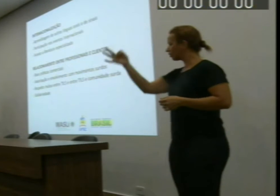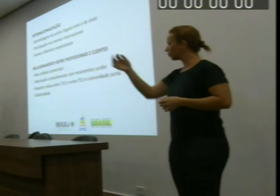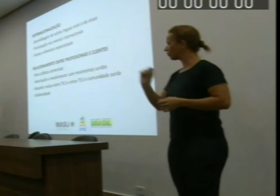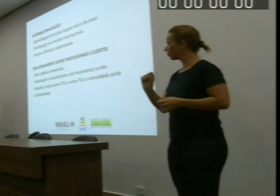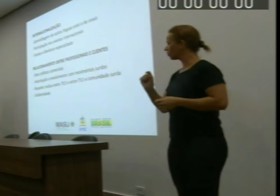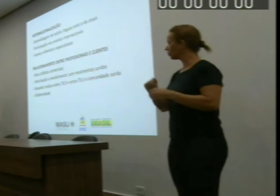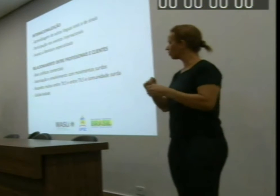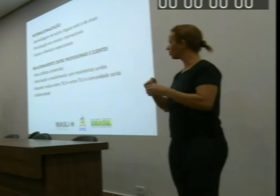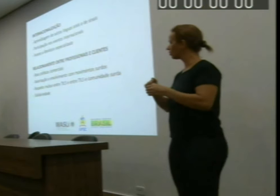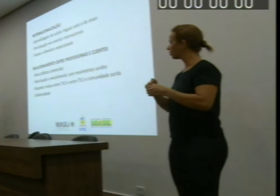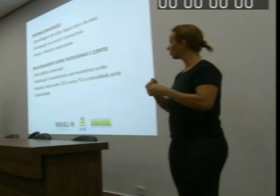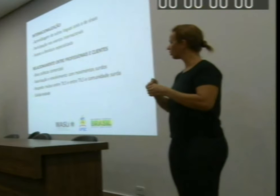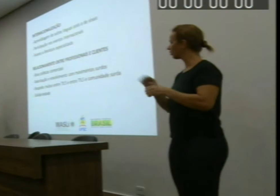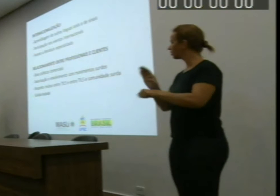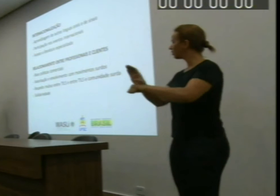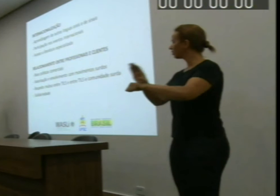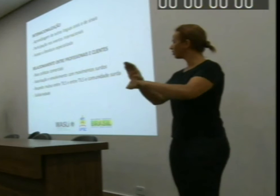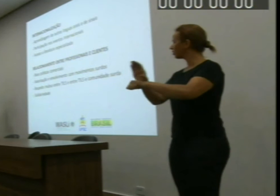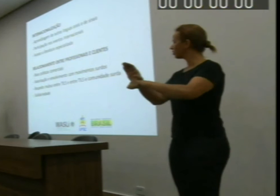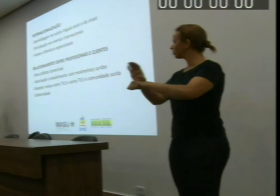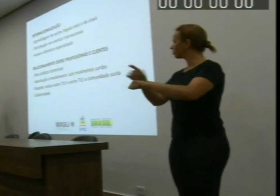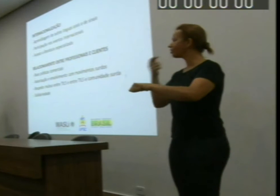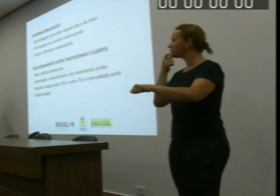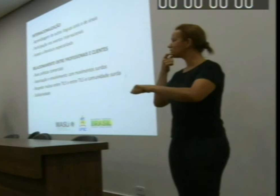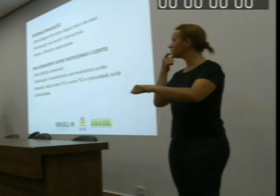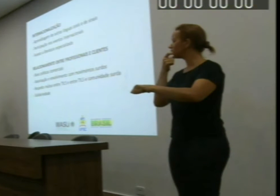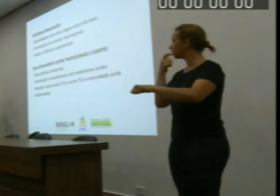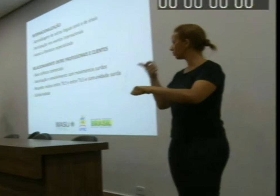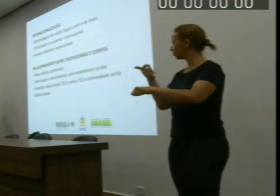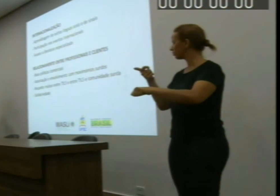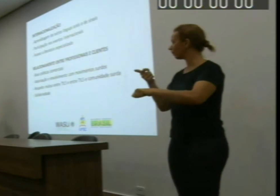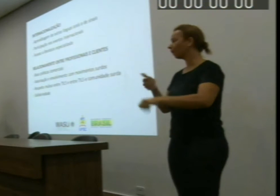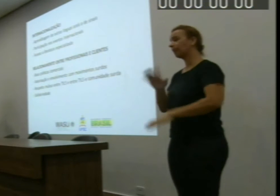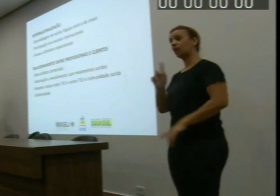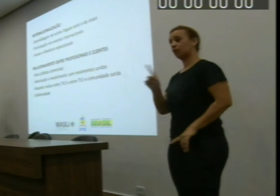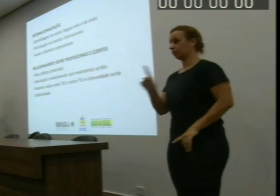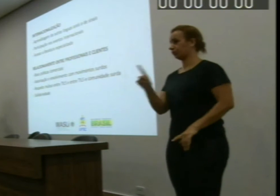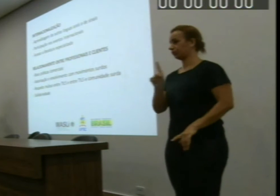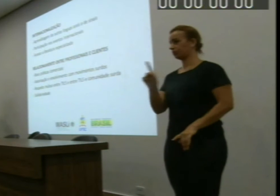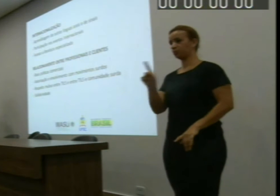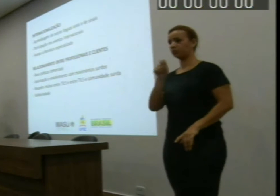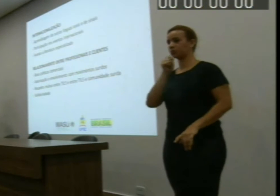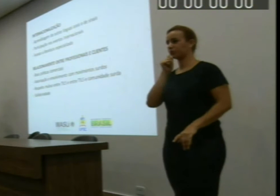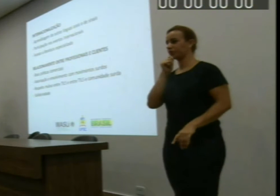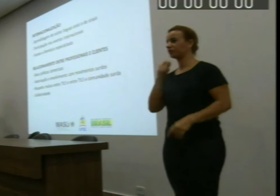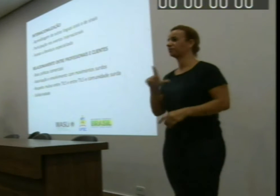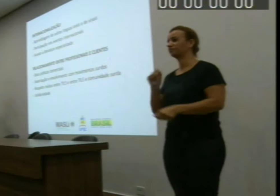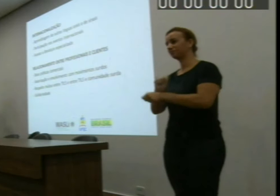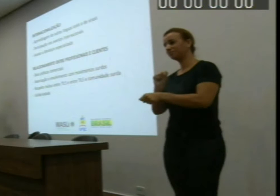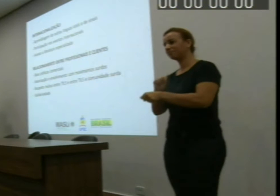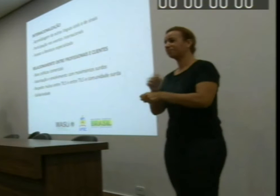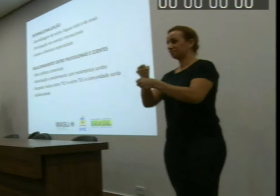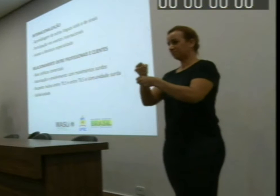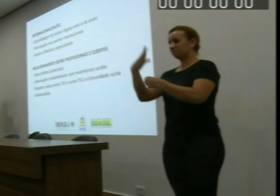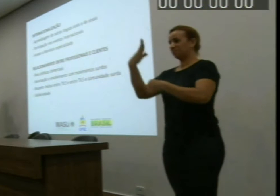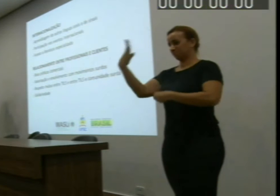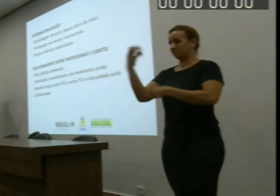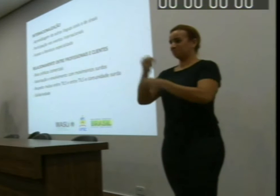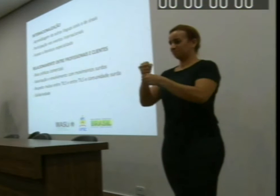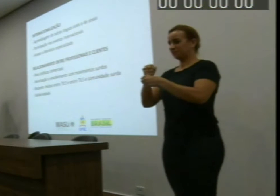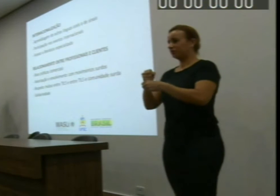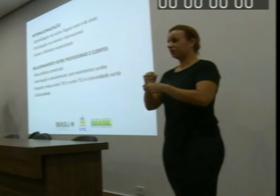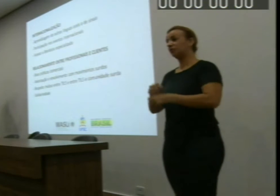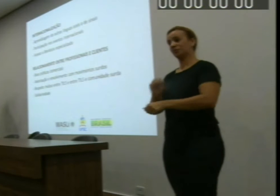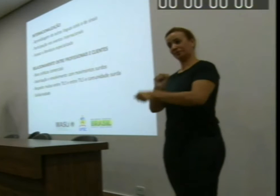gente tá começando a estruturar eles agora então é provável que vai levar até um bom tempo a gente tem 4 anos para executar esse projeto mas